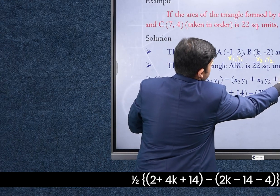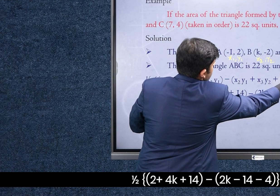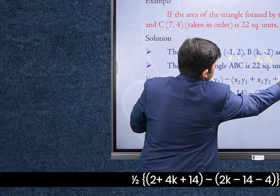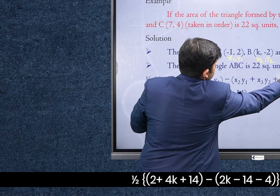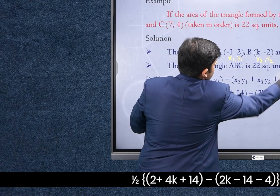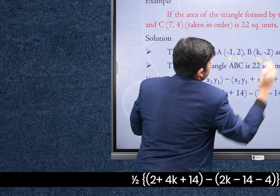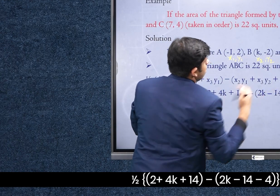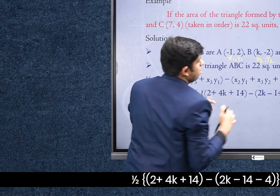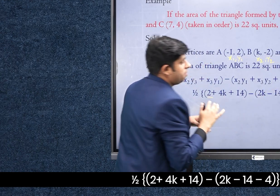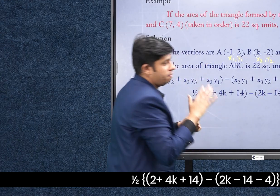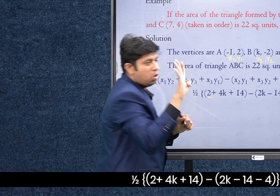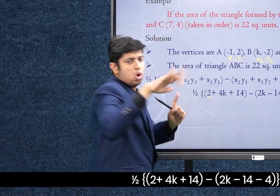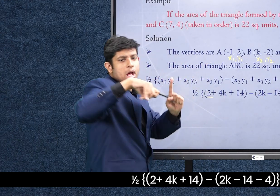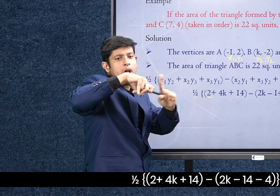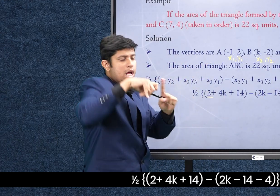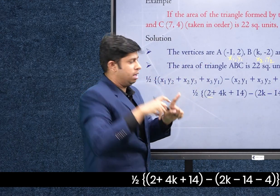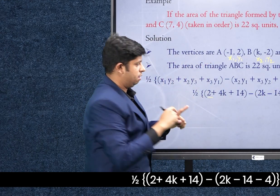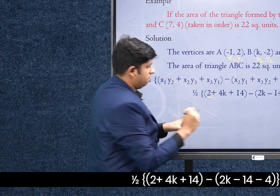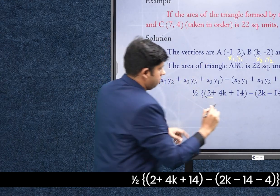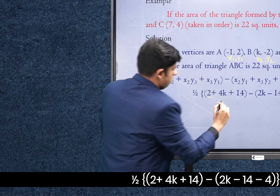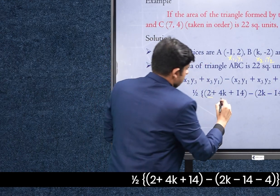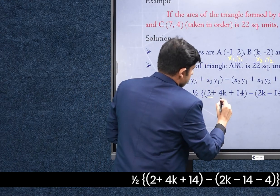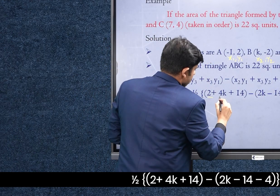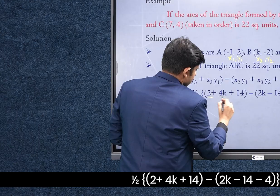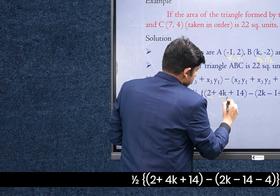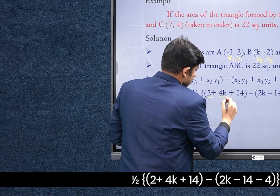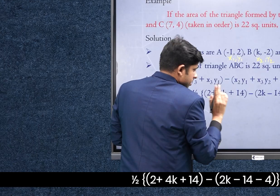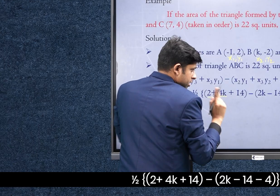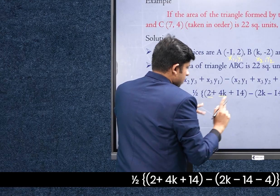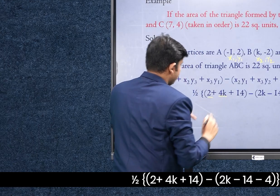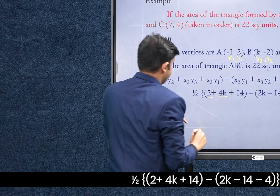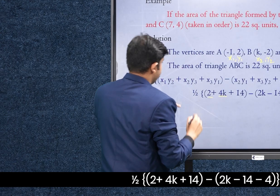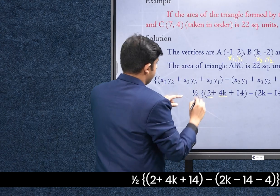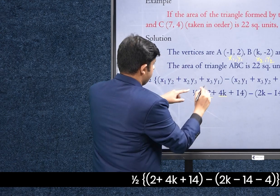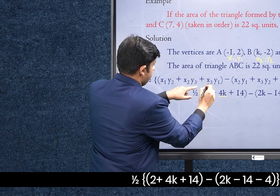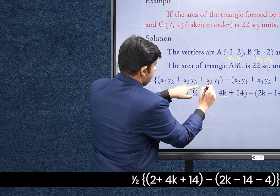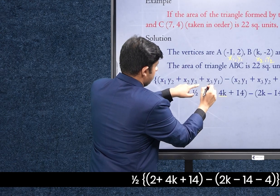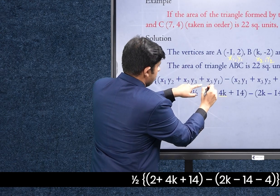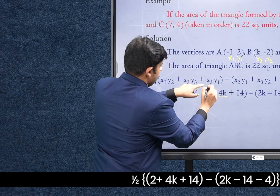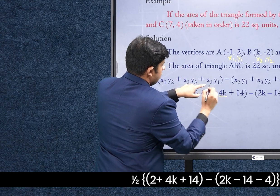2k माइनस 14 माइनस 4 कर्ली ब्रैकेट क्लोज इज इक्वल 22।